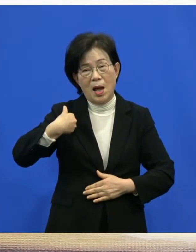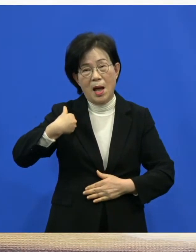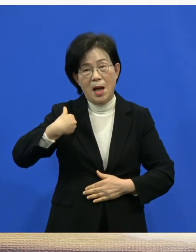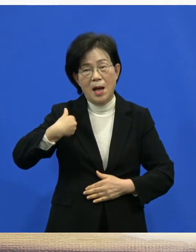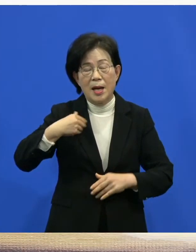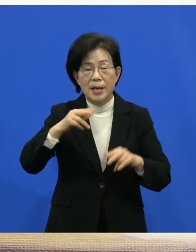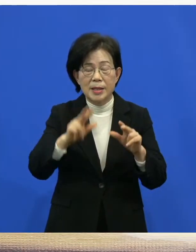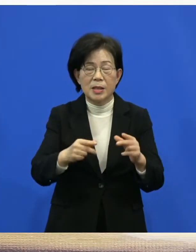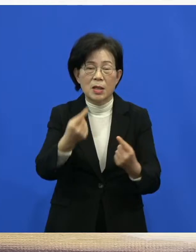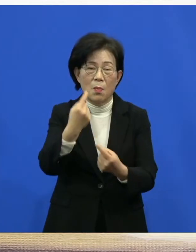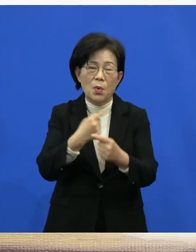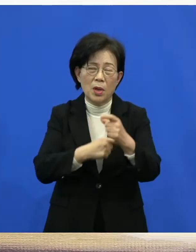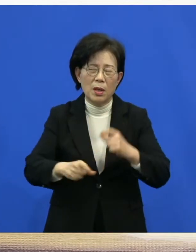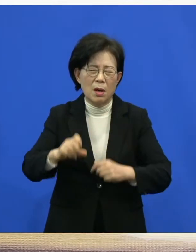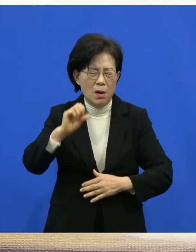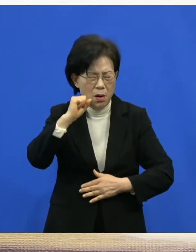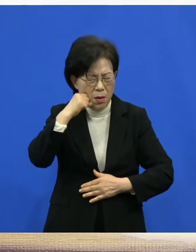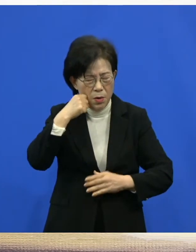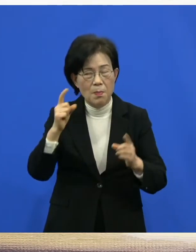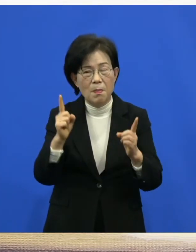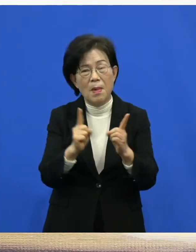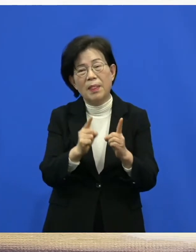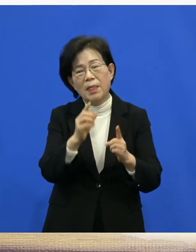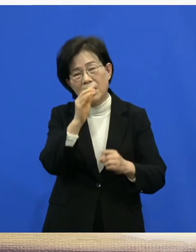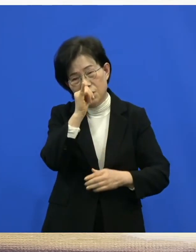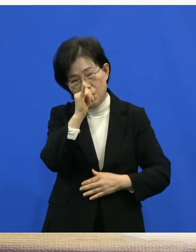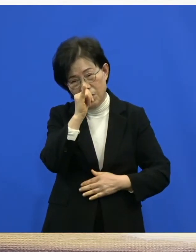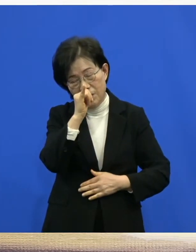아니, 지금보다 더 어려워질 수도 있습니다.